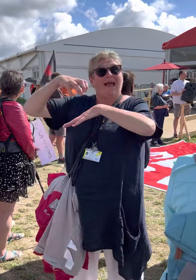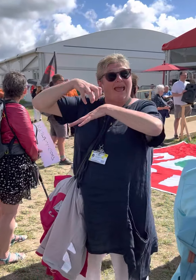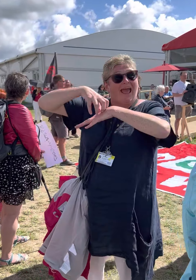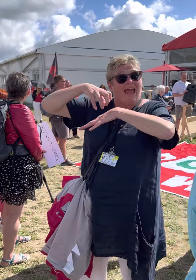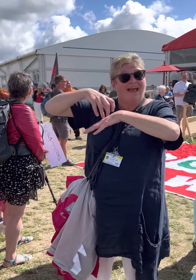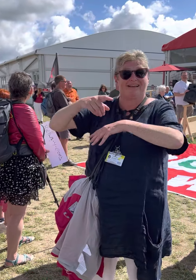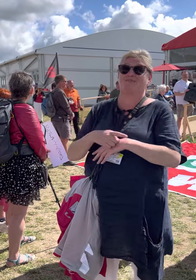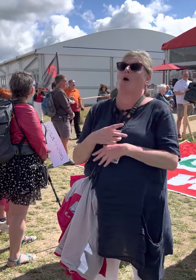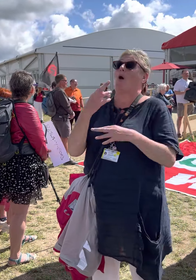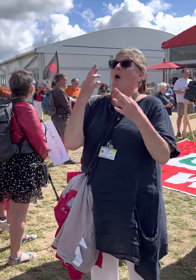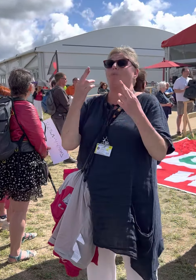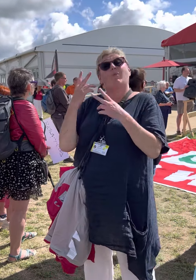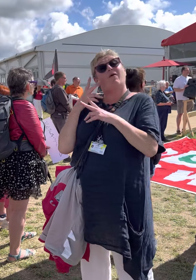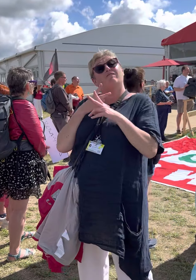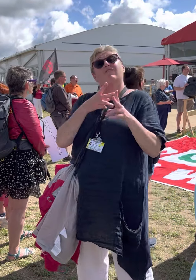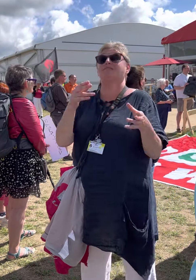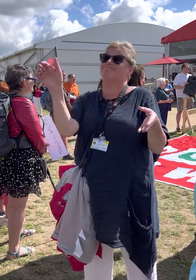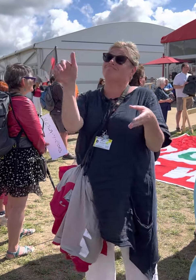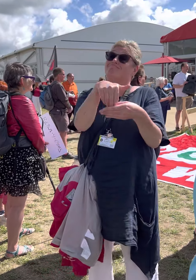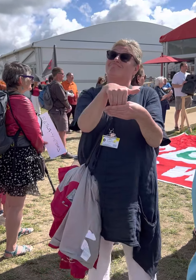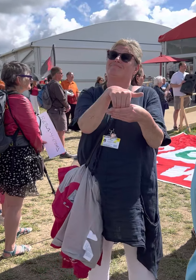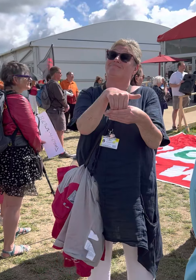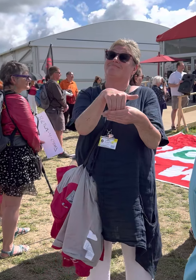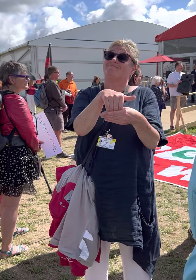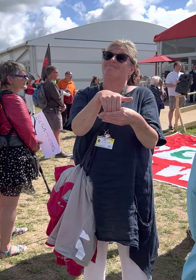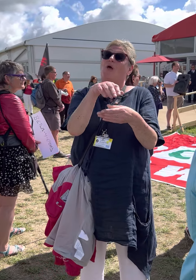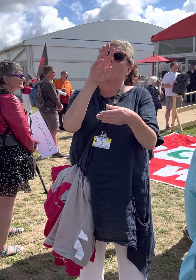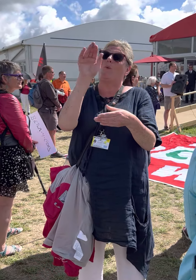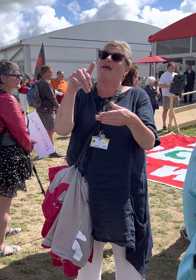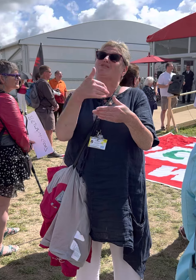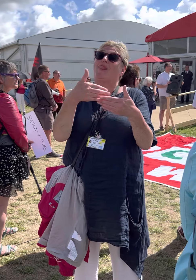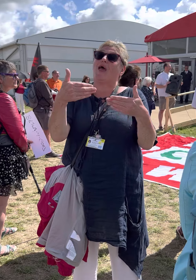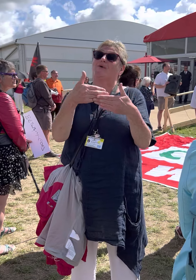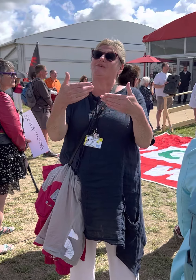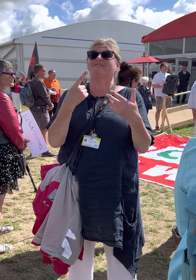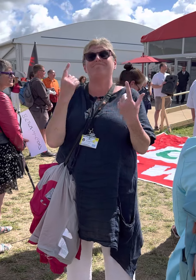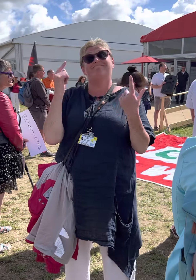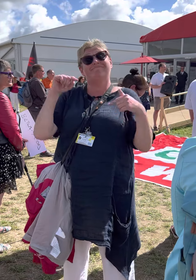Felly efallai byddai'n galw ac ymuno gyda Cymdeithas yr Iaith heddiw.